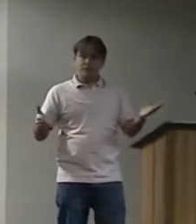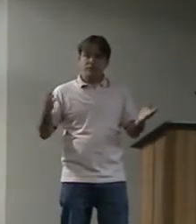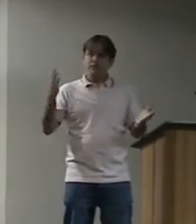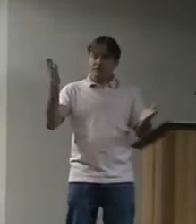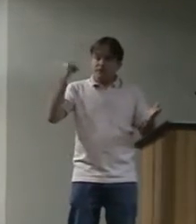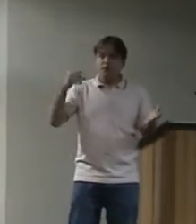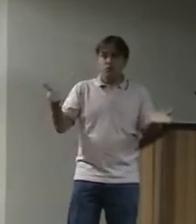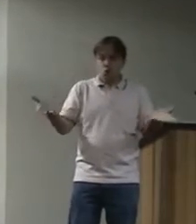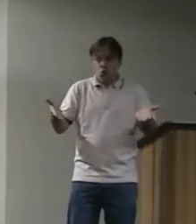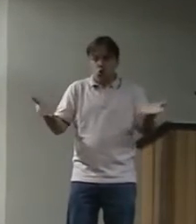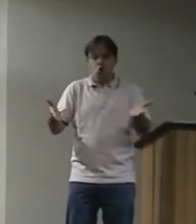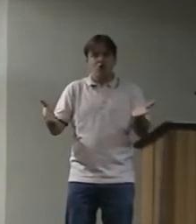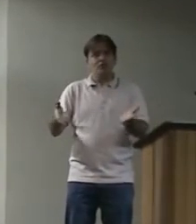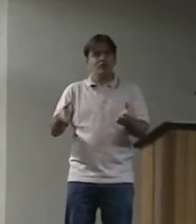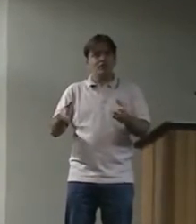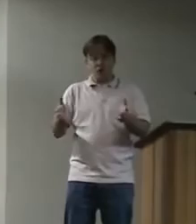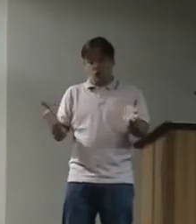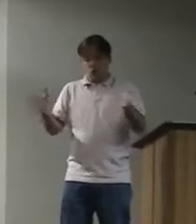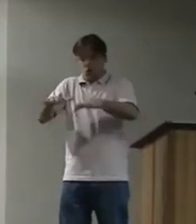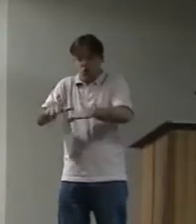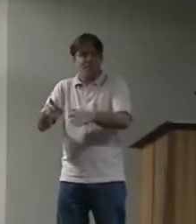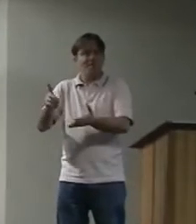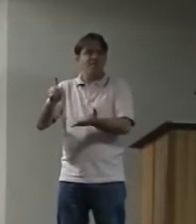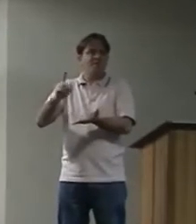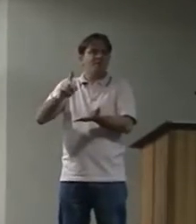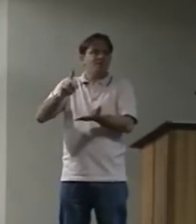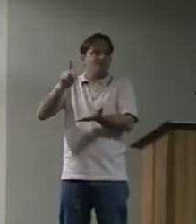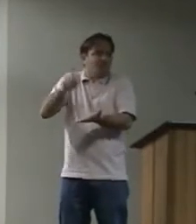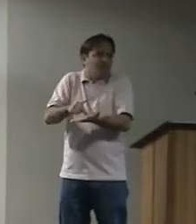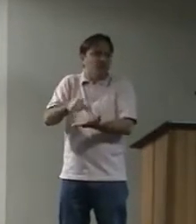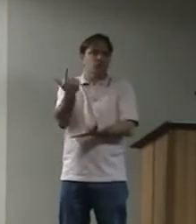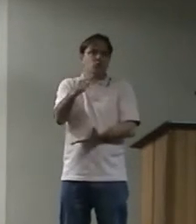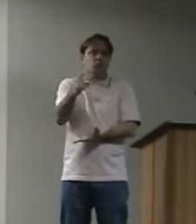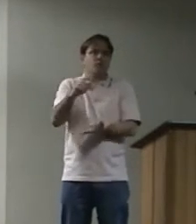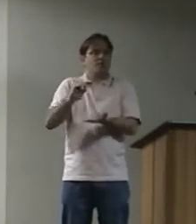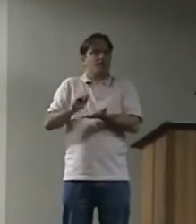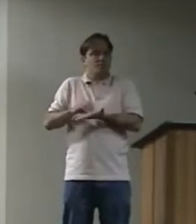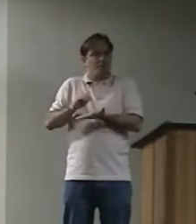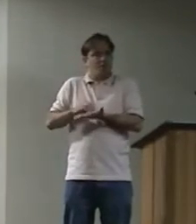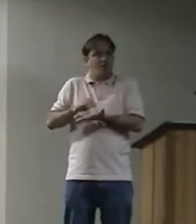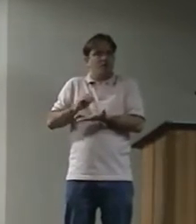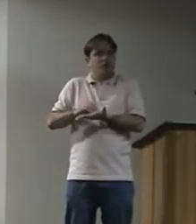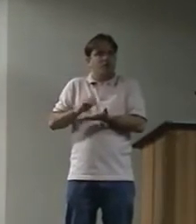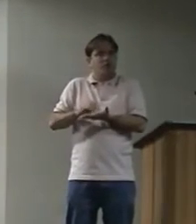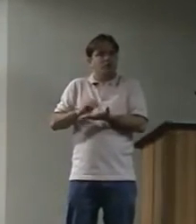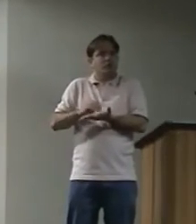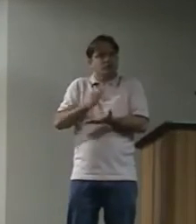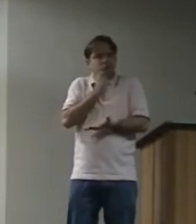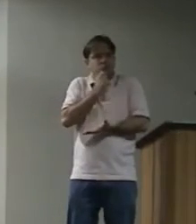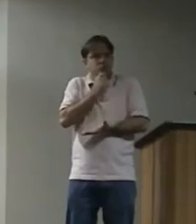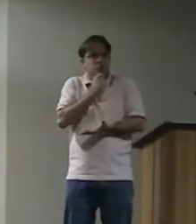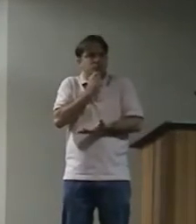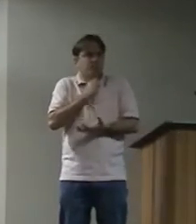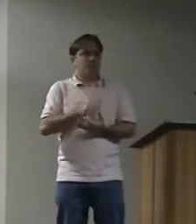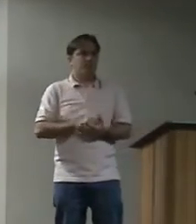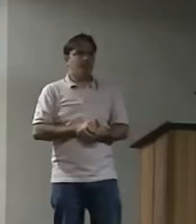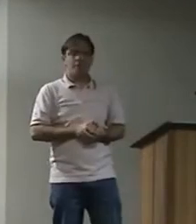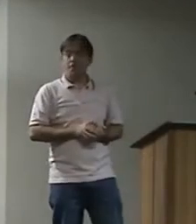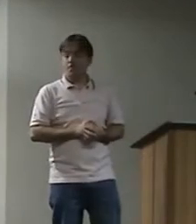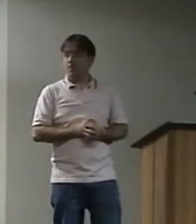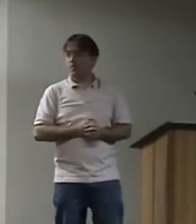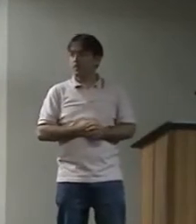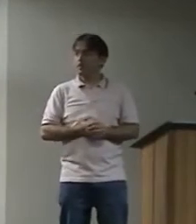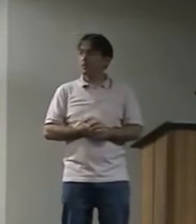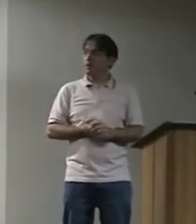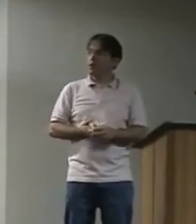ainda, infelizmente. De fato, não se criou uma proposta com consciência para essa inclusão. Então,